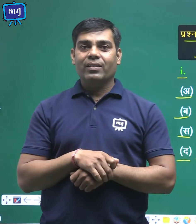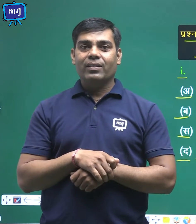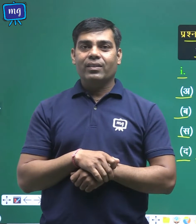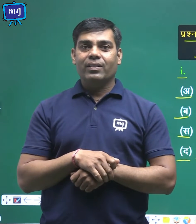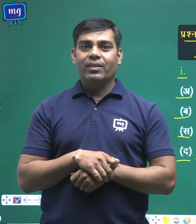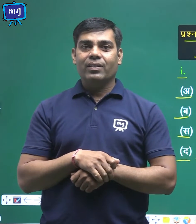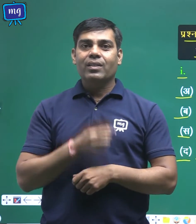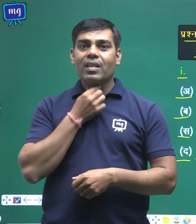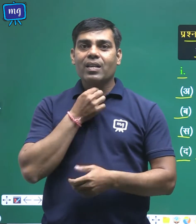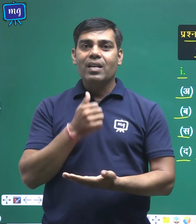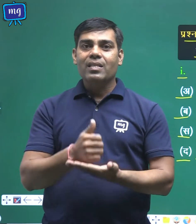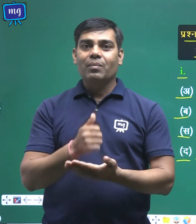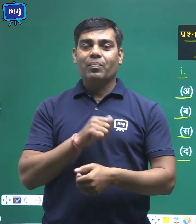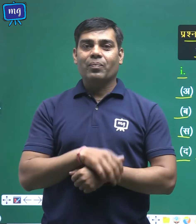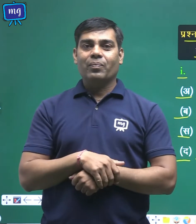सौगंध।